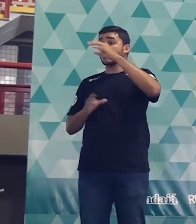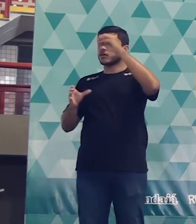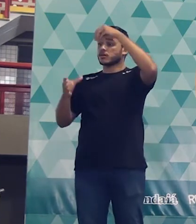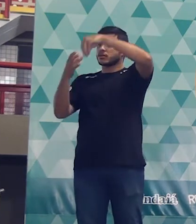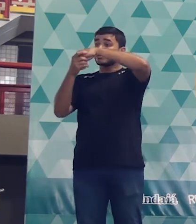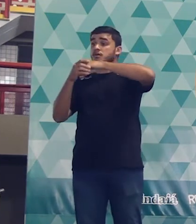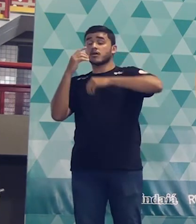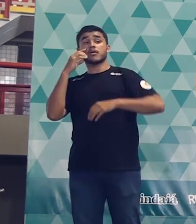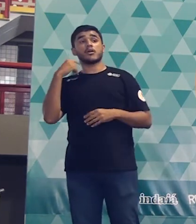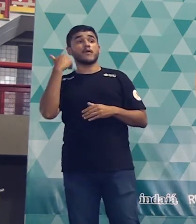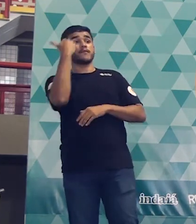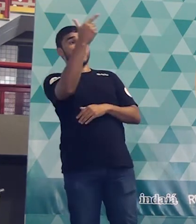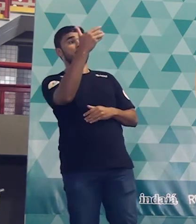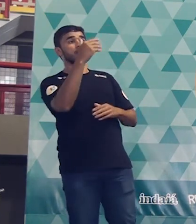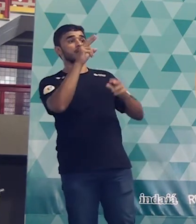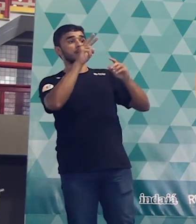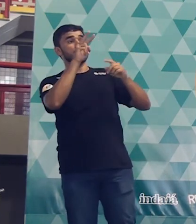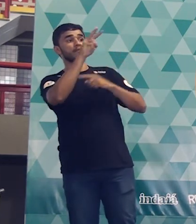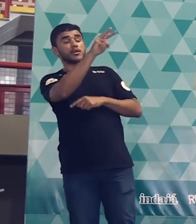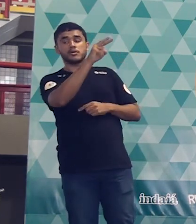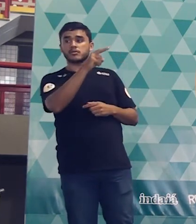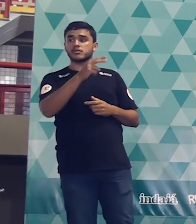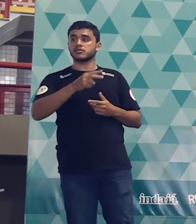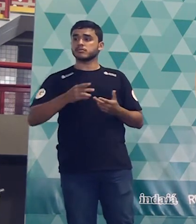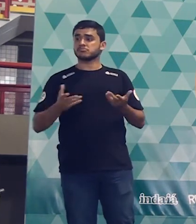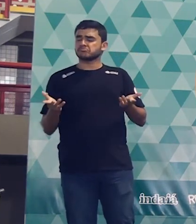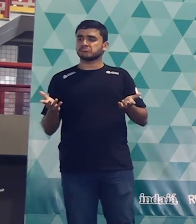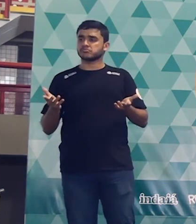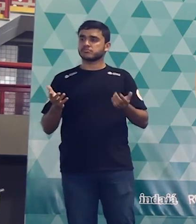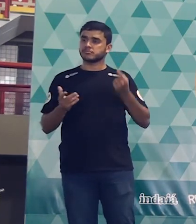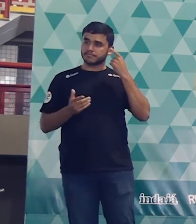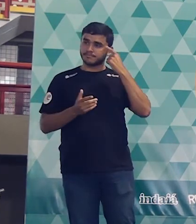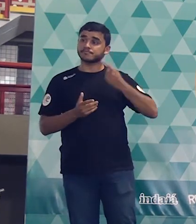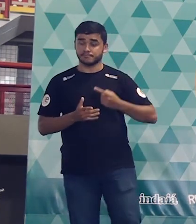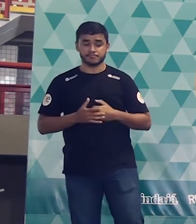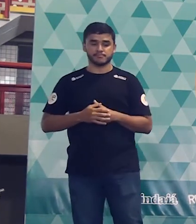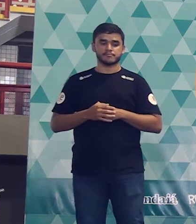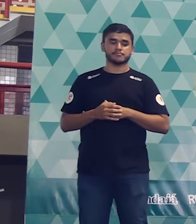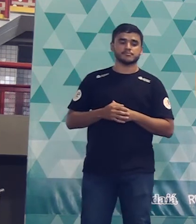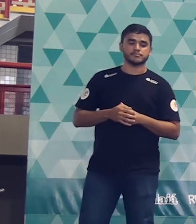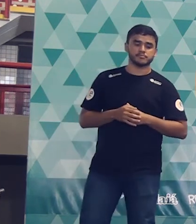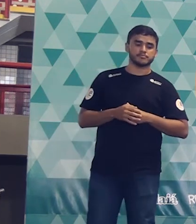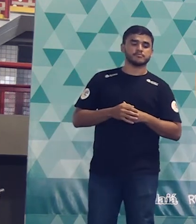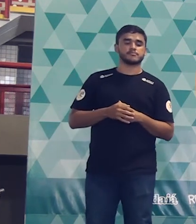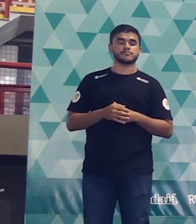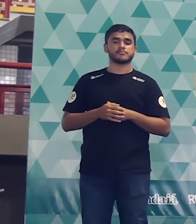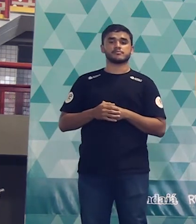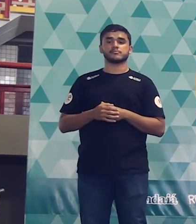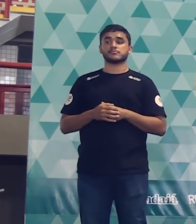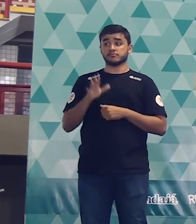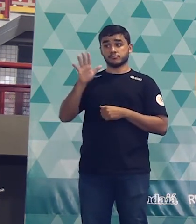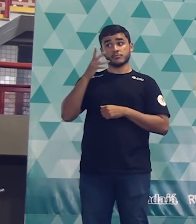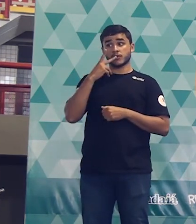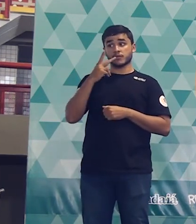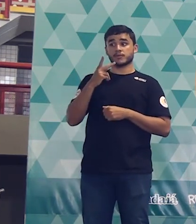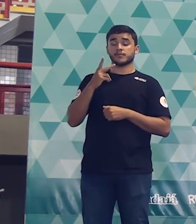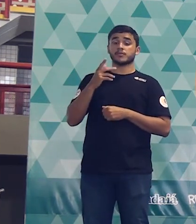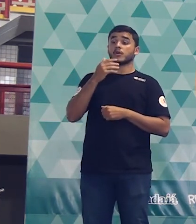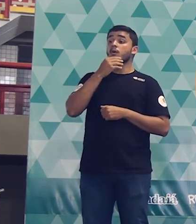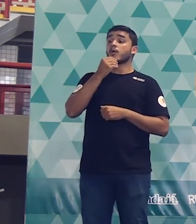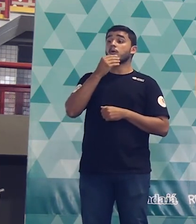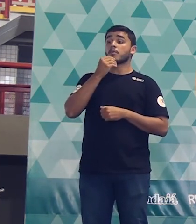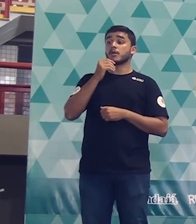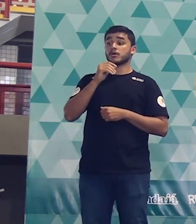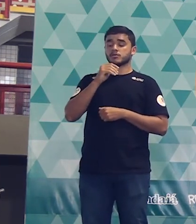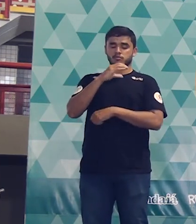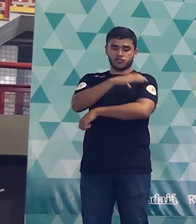prédio vendo algo pegar fogo. Outro caso de ambiguidade, quando alguém diz assim: o guarda deteve o bandido